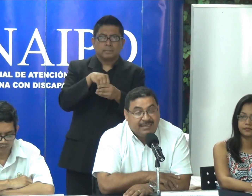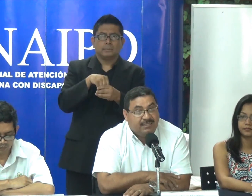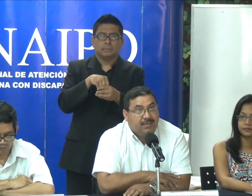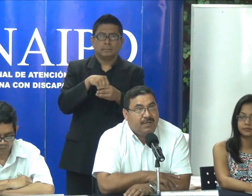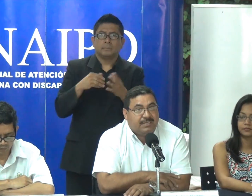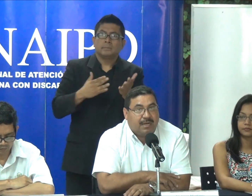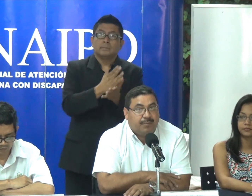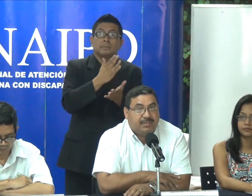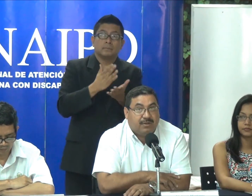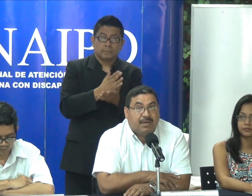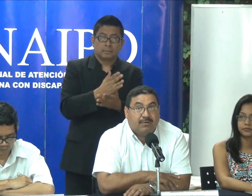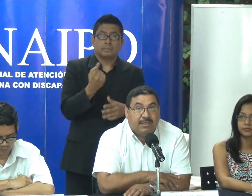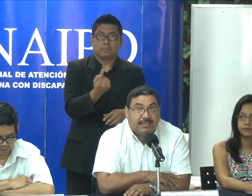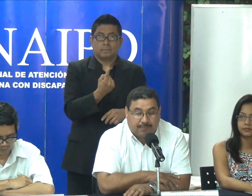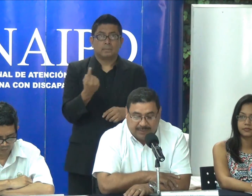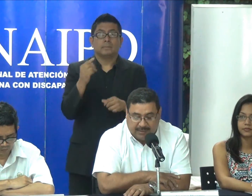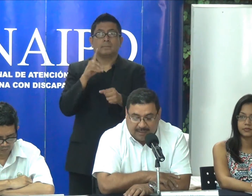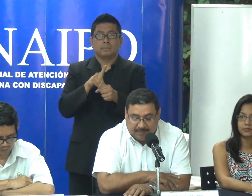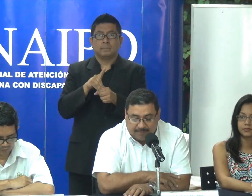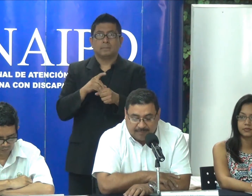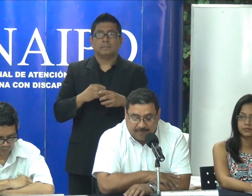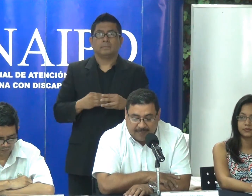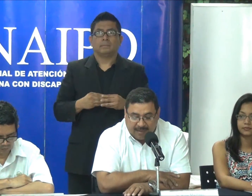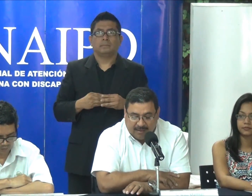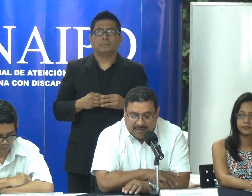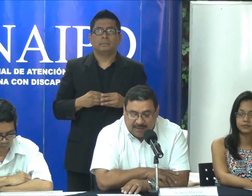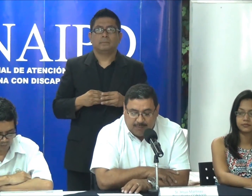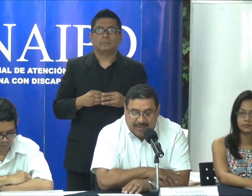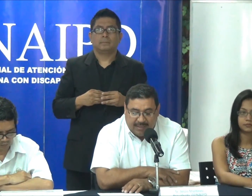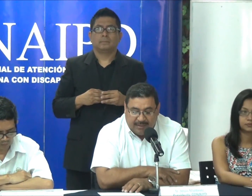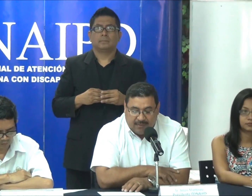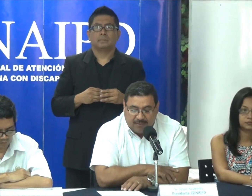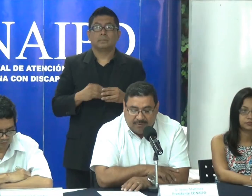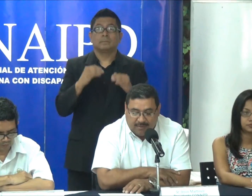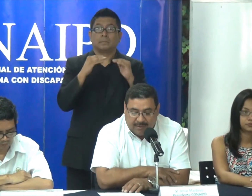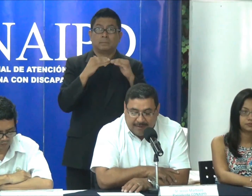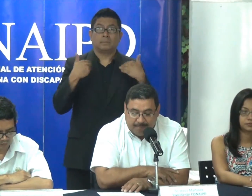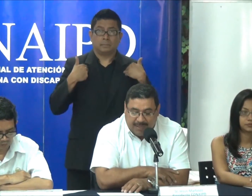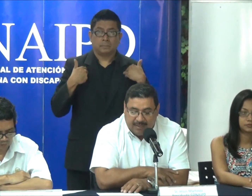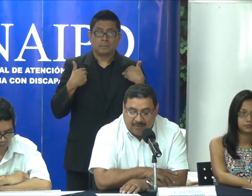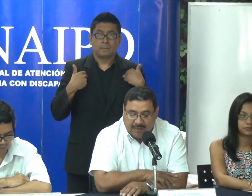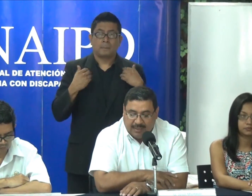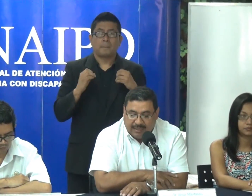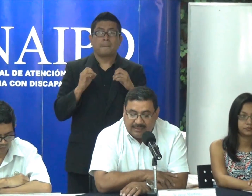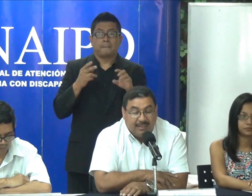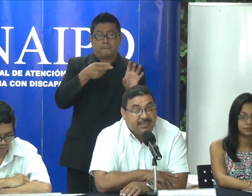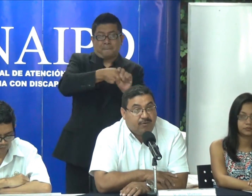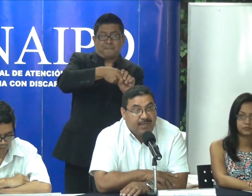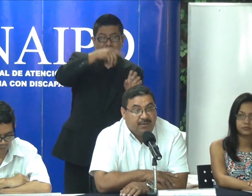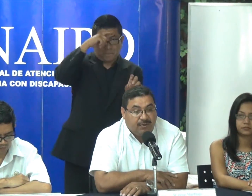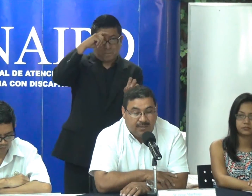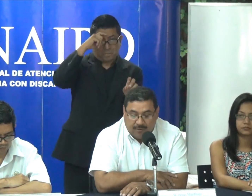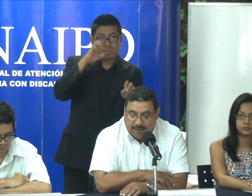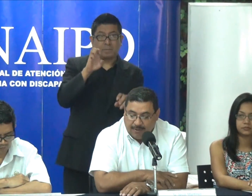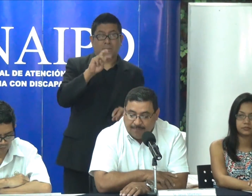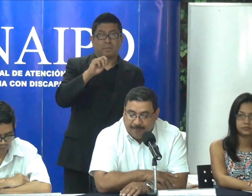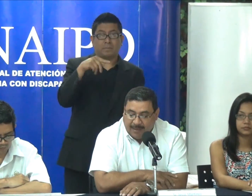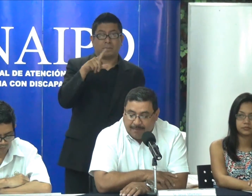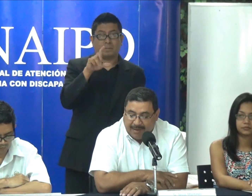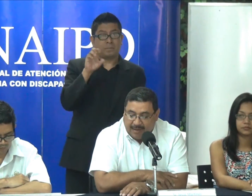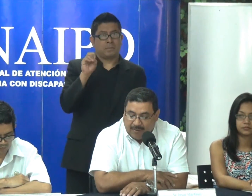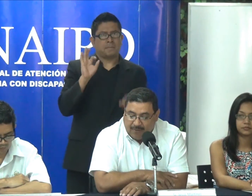y accesibles a las personas con discapacidad. Disponer de un empleo es el instrumento